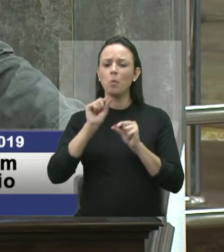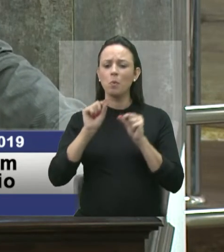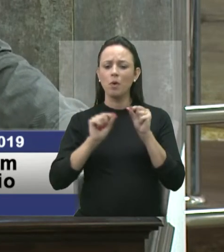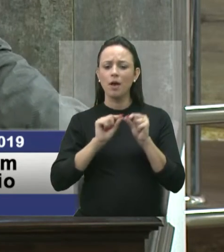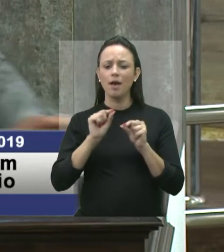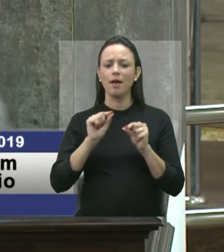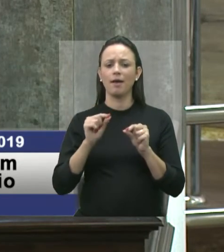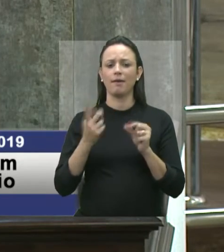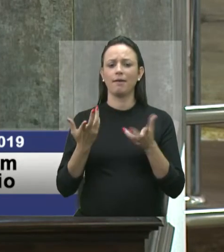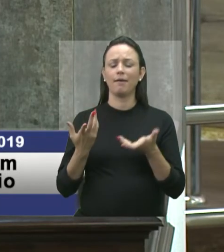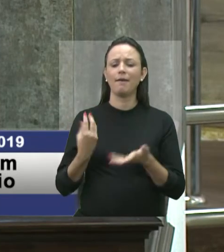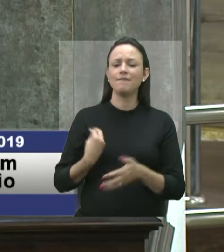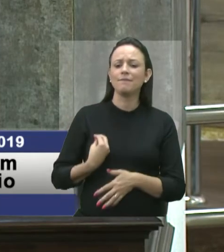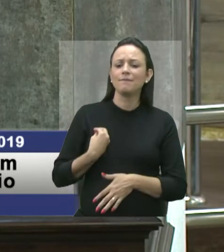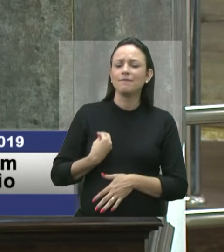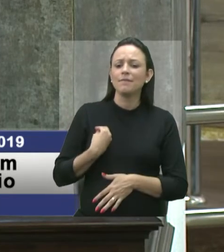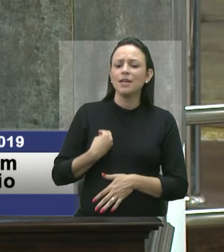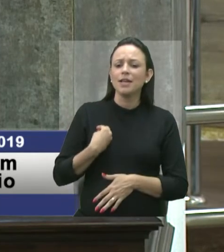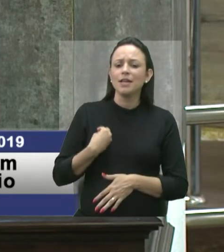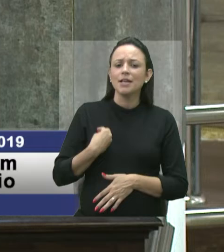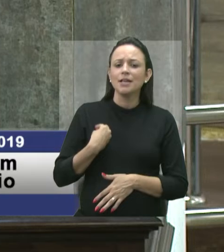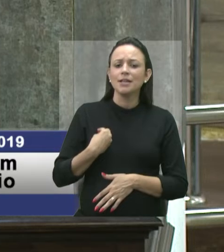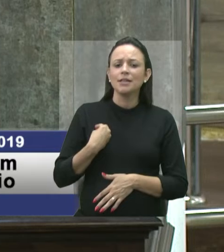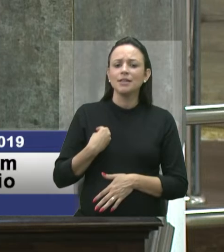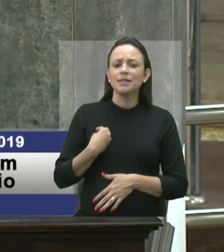minutos numa